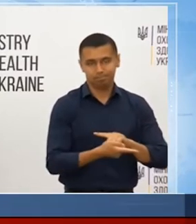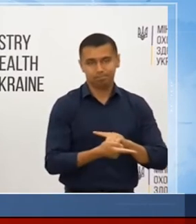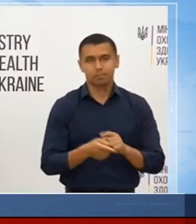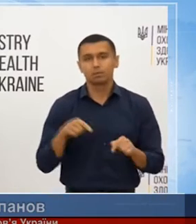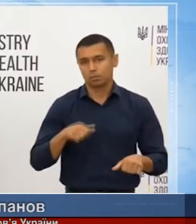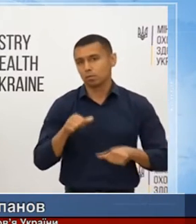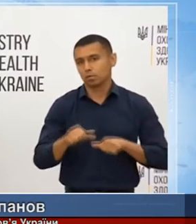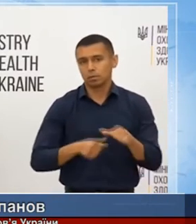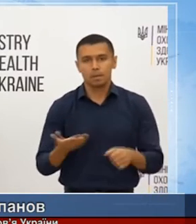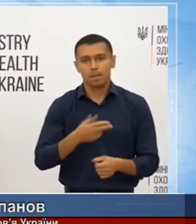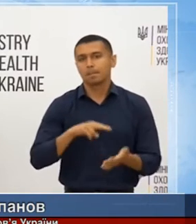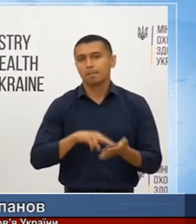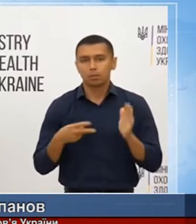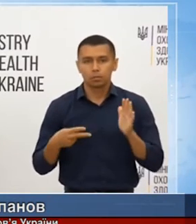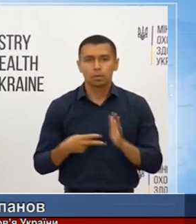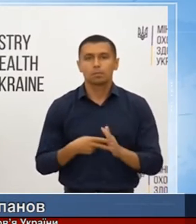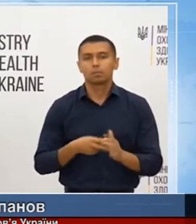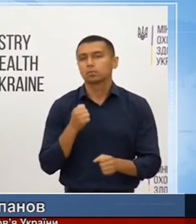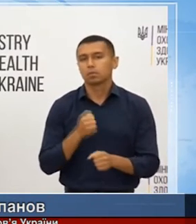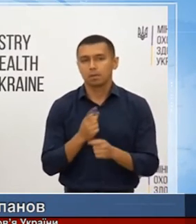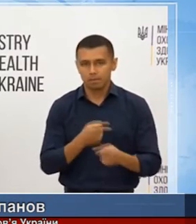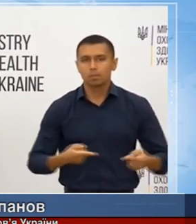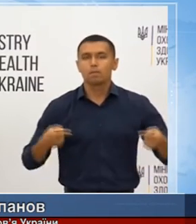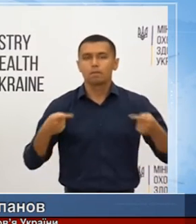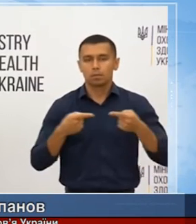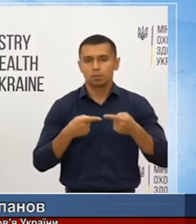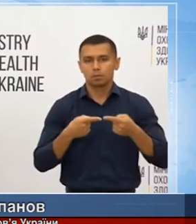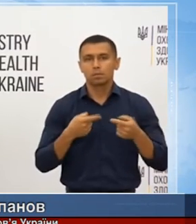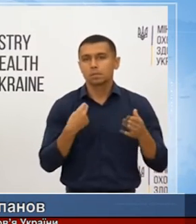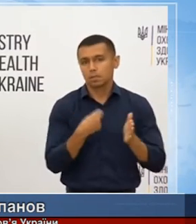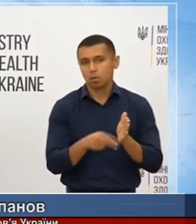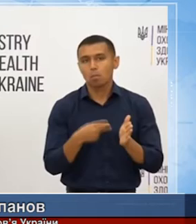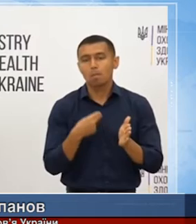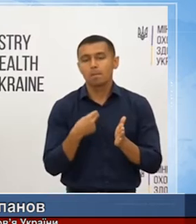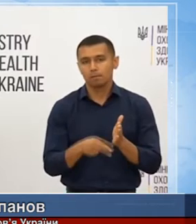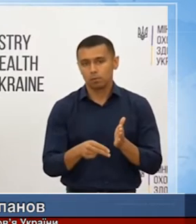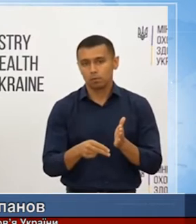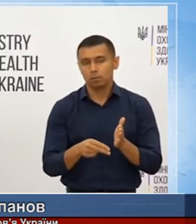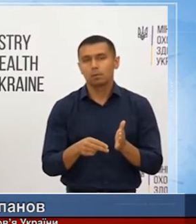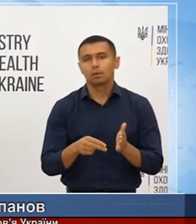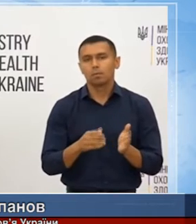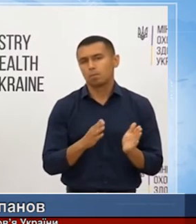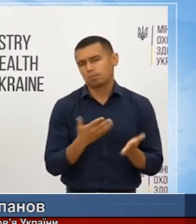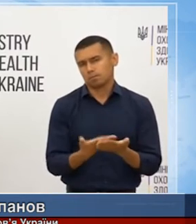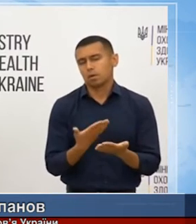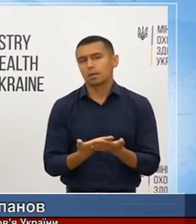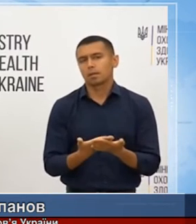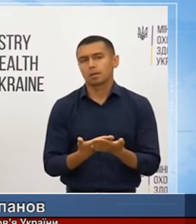цьому році ми плануємо зробити відповідну закупівлю порядка